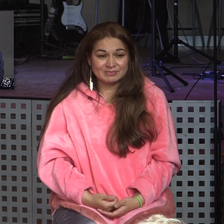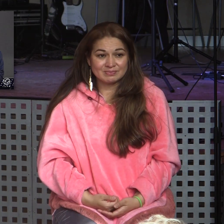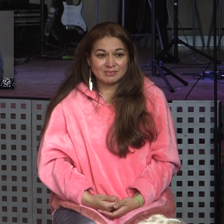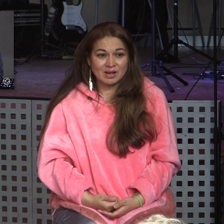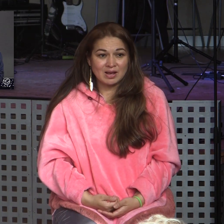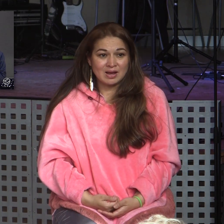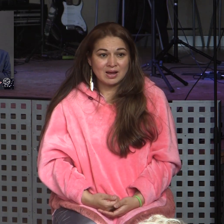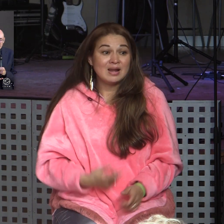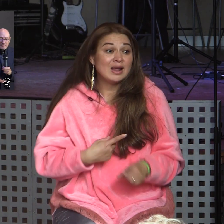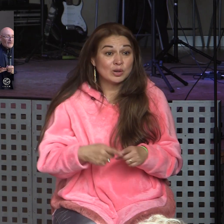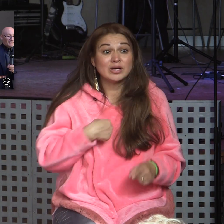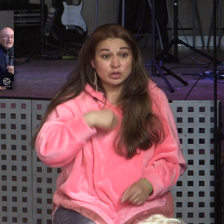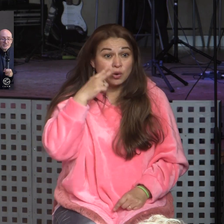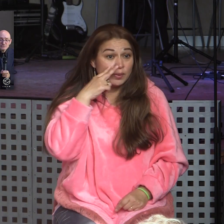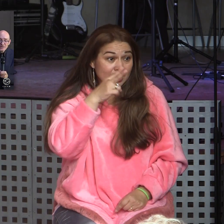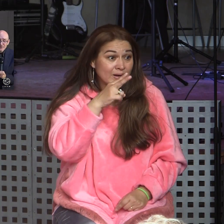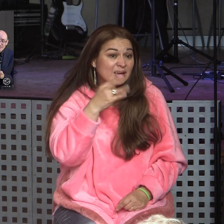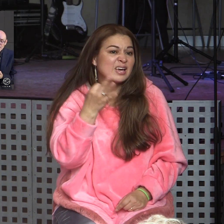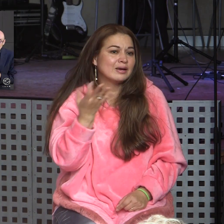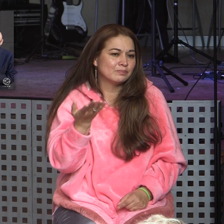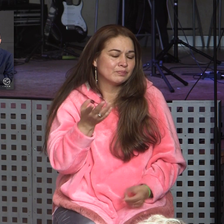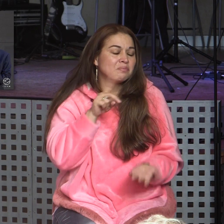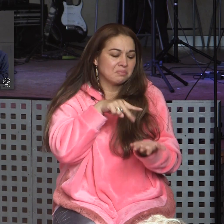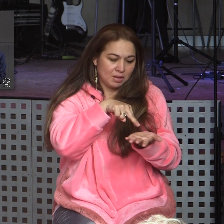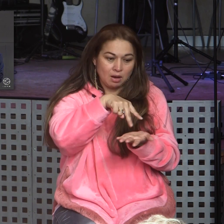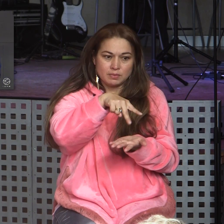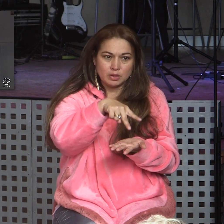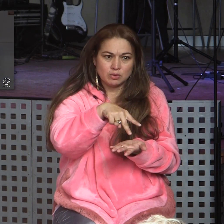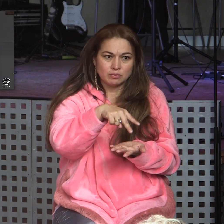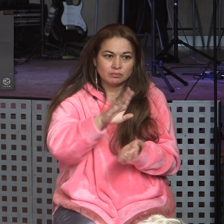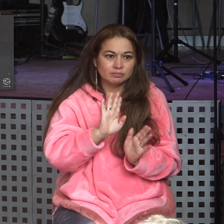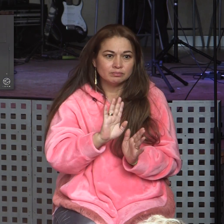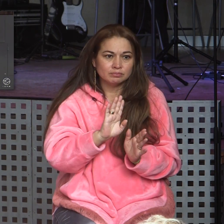Caminó, pero al final se hundió.